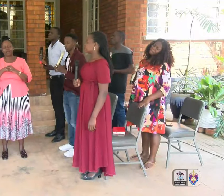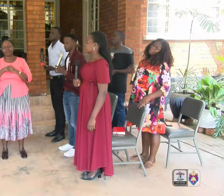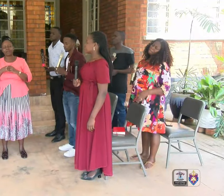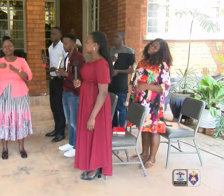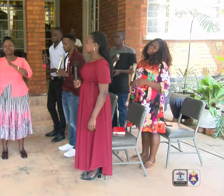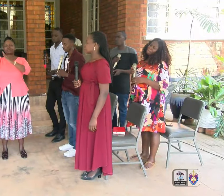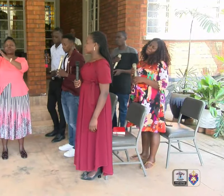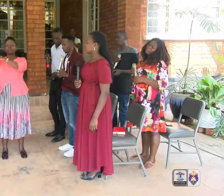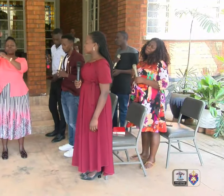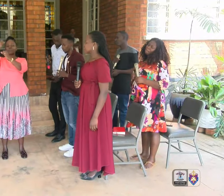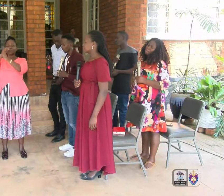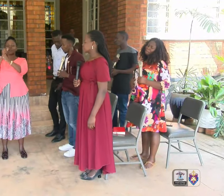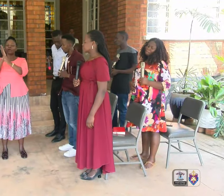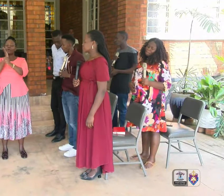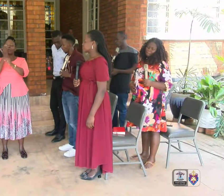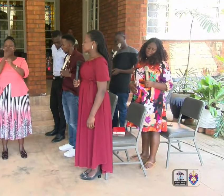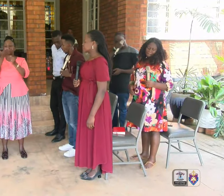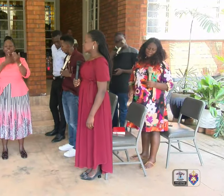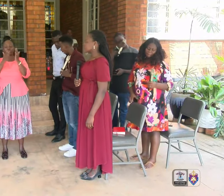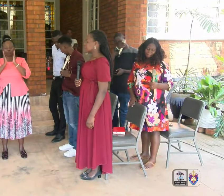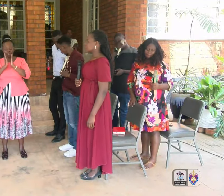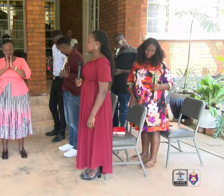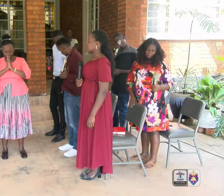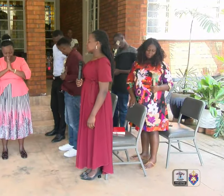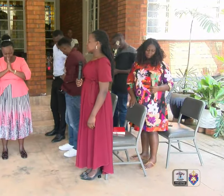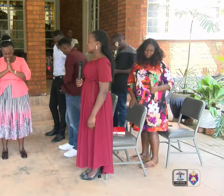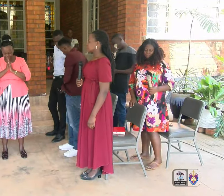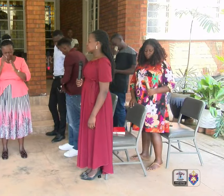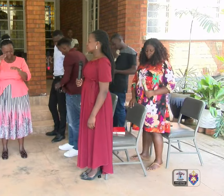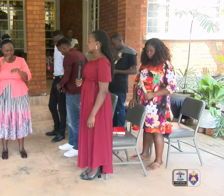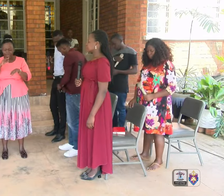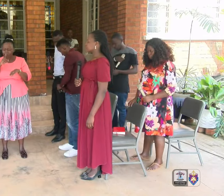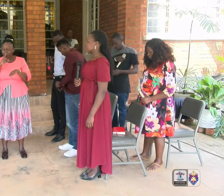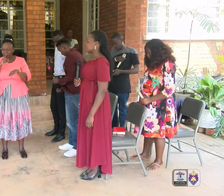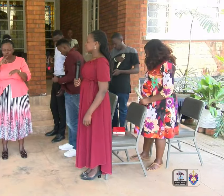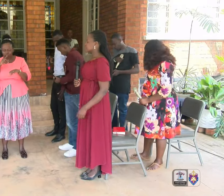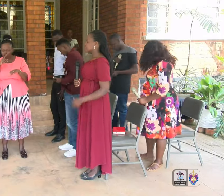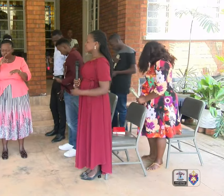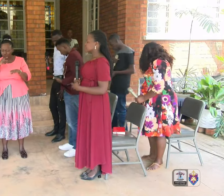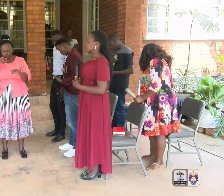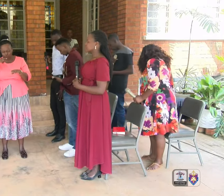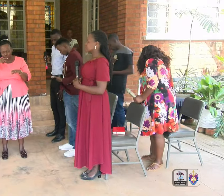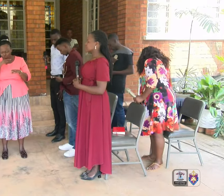Katonda akole byekisa tuyine sala. Fabali ku mitimbagano na fabali wano.